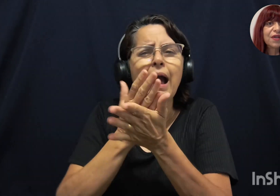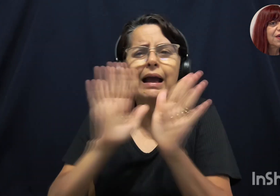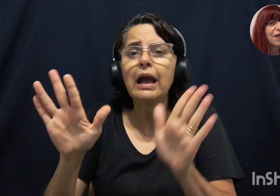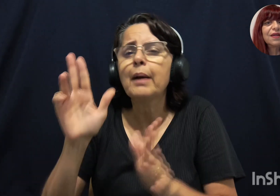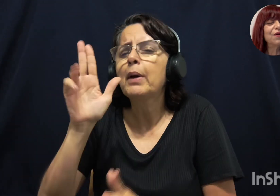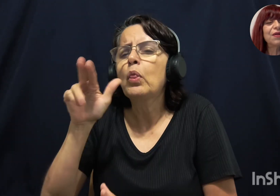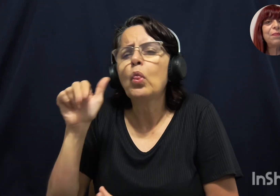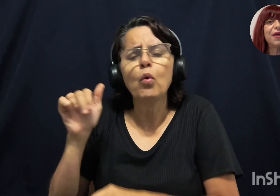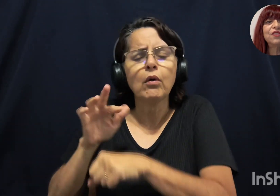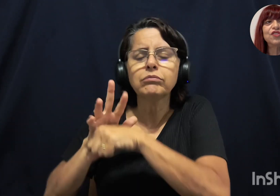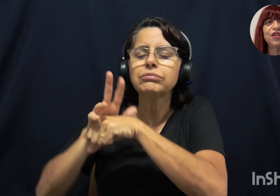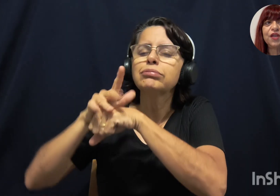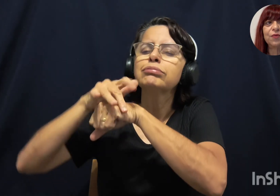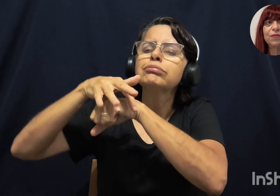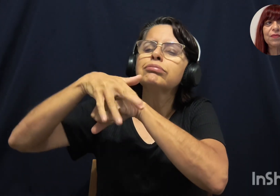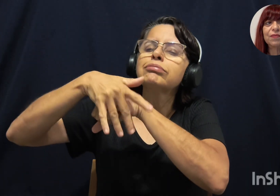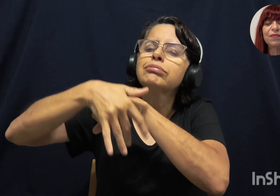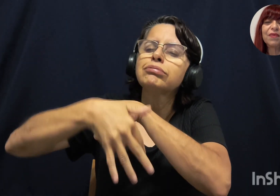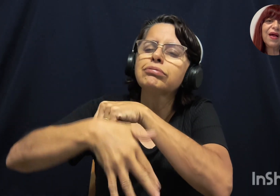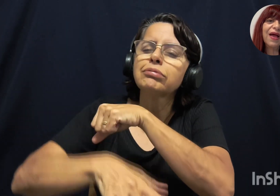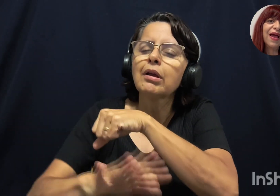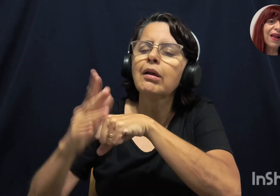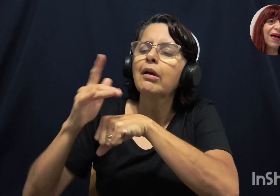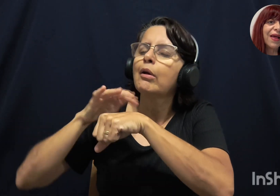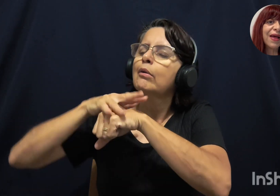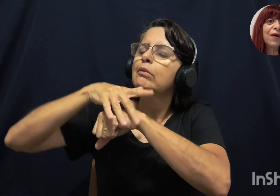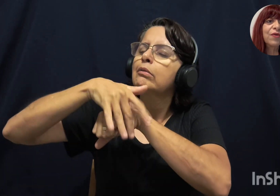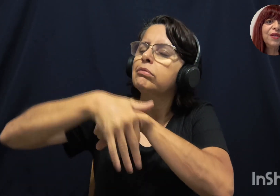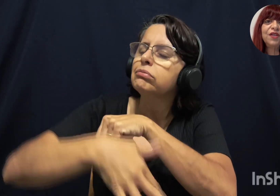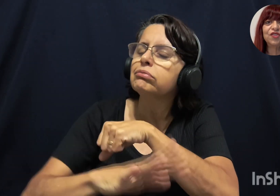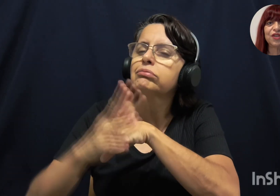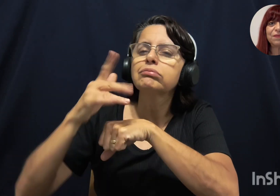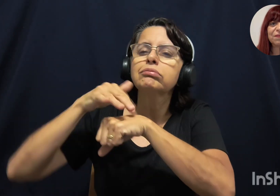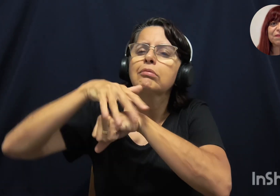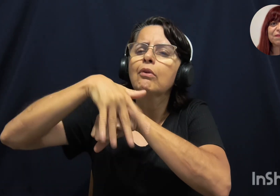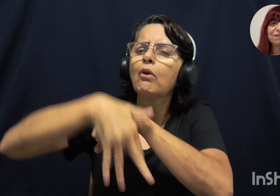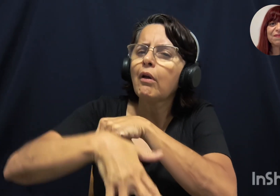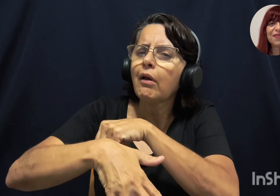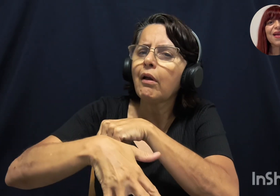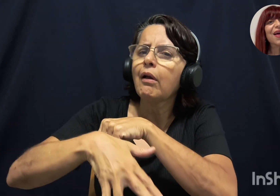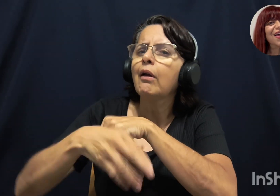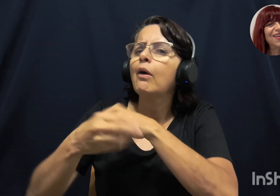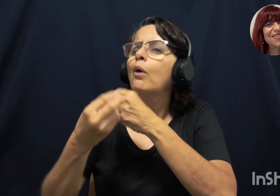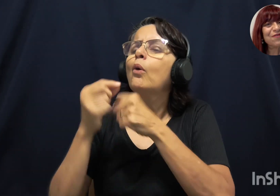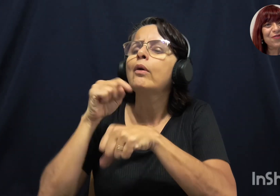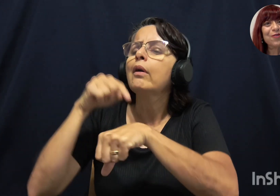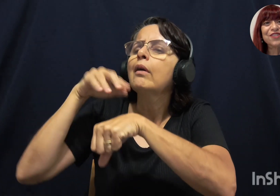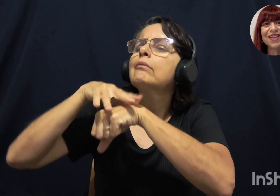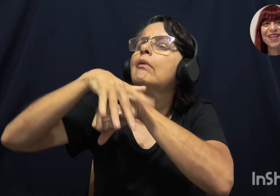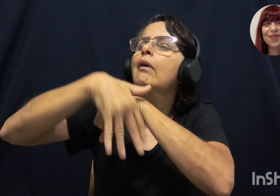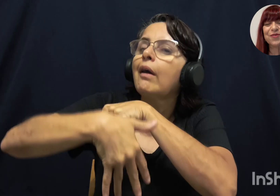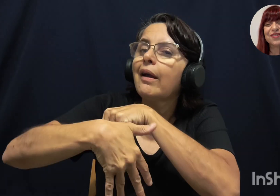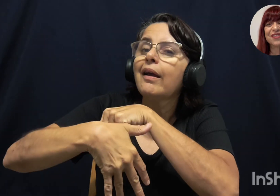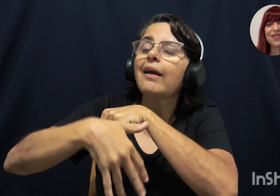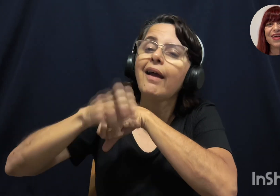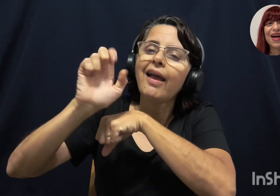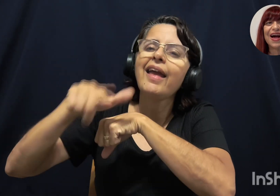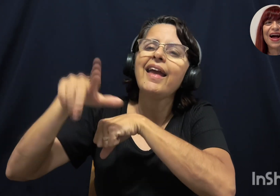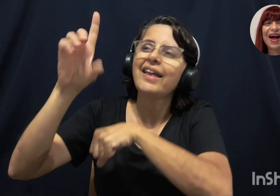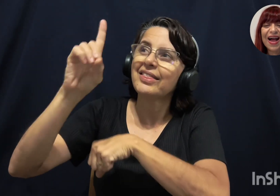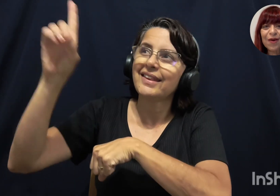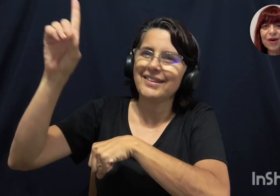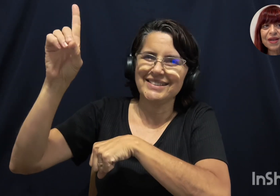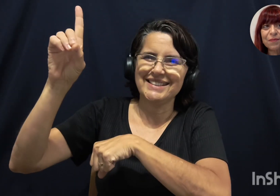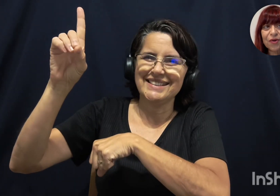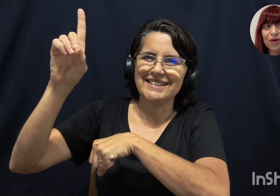fonte não depende de rio, ela é a origem. Essa fonte é Deus.